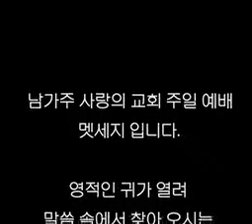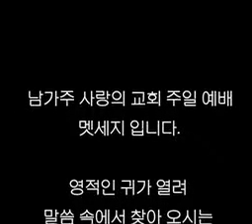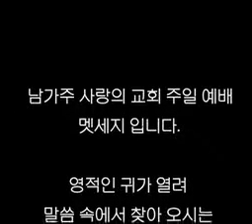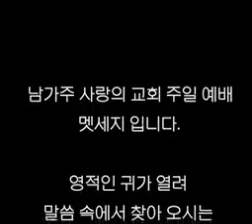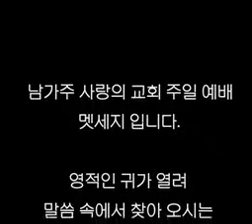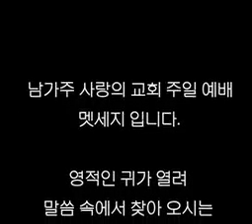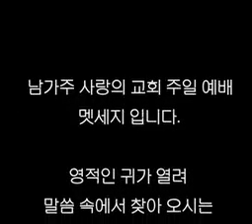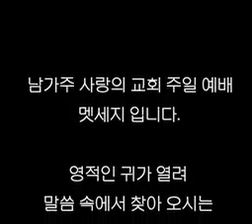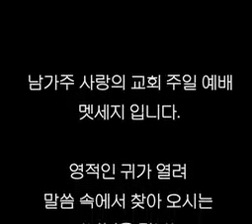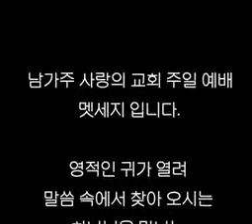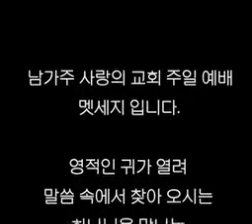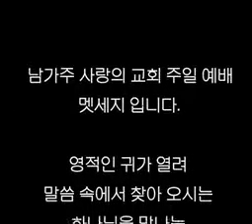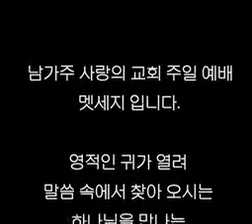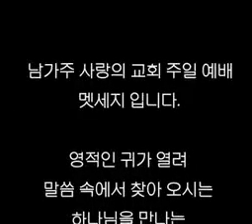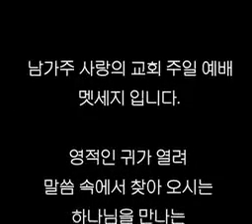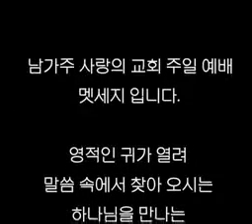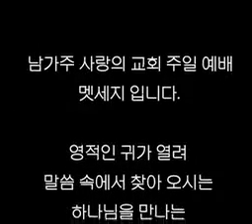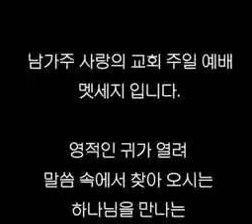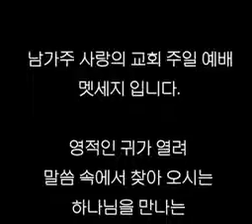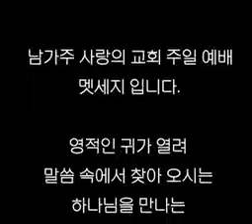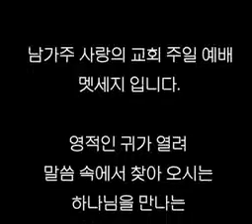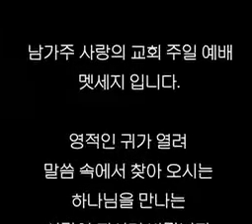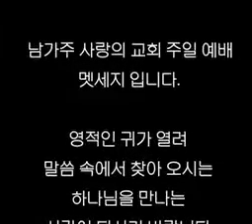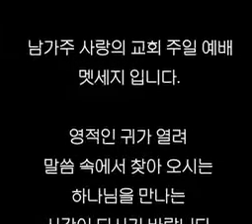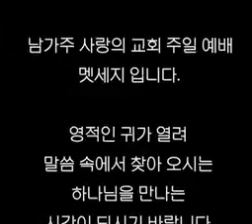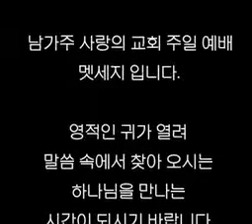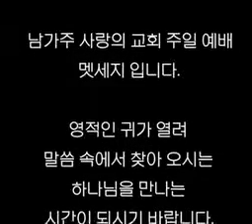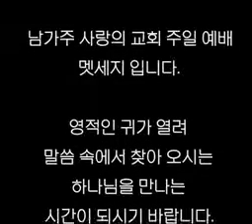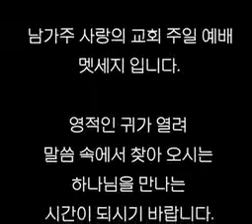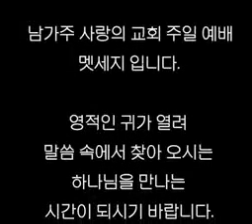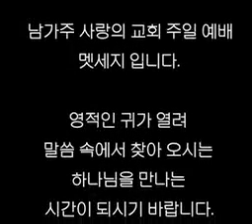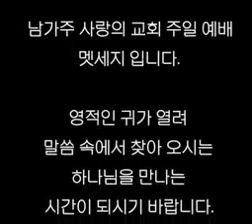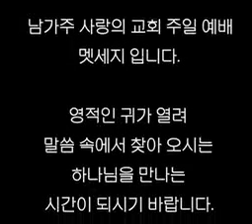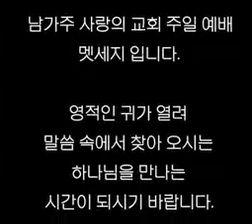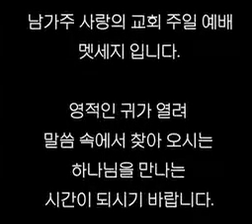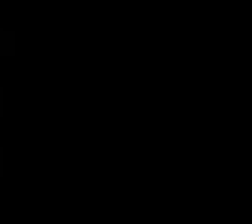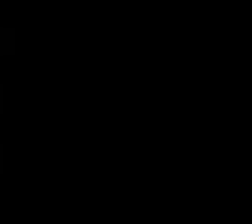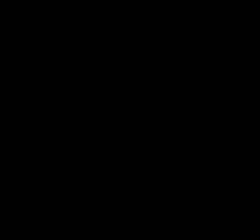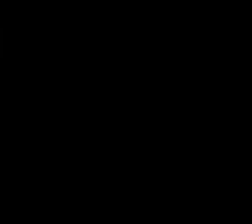속에서 찾아오시는 하나님을 만나는 시간이 되시기 바랍니다.